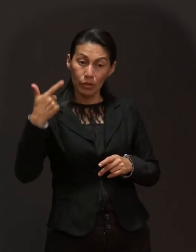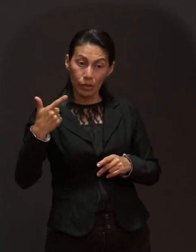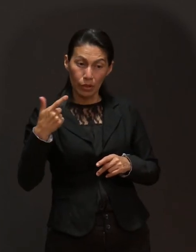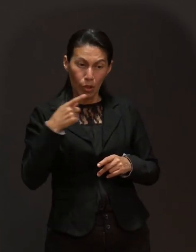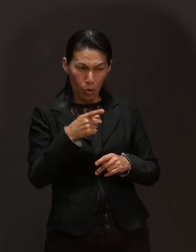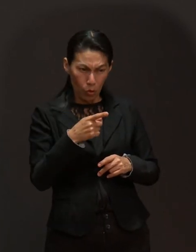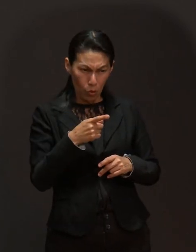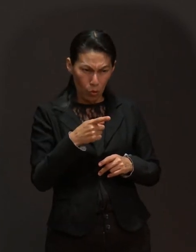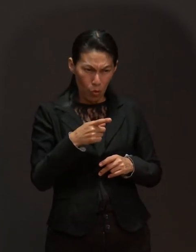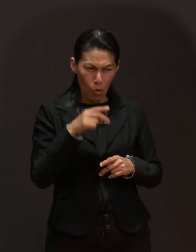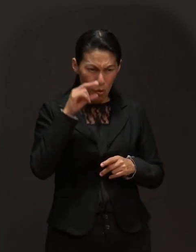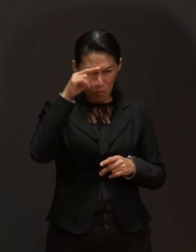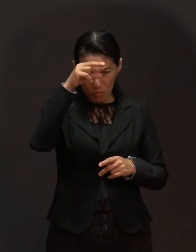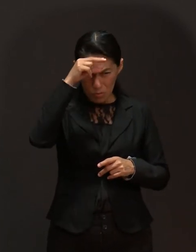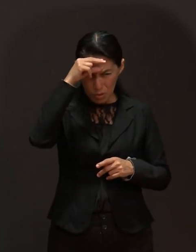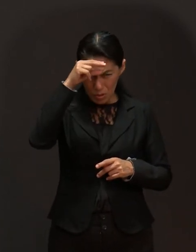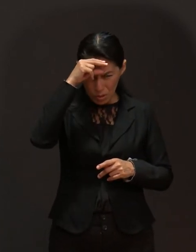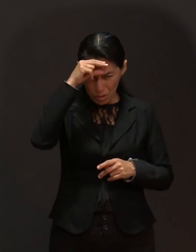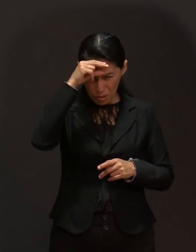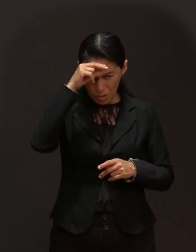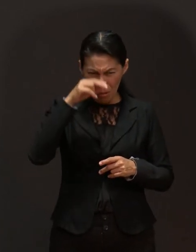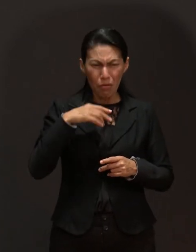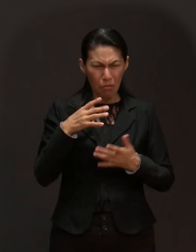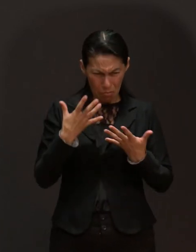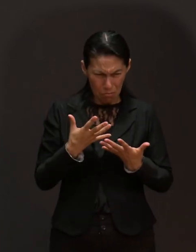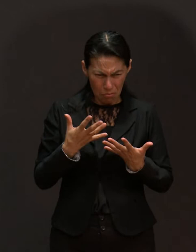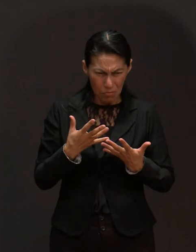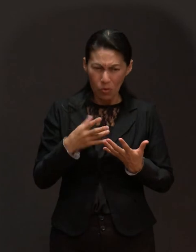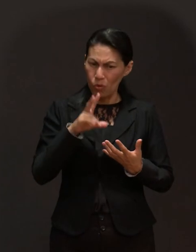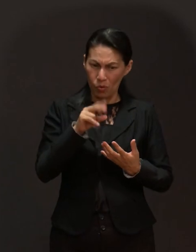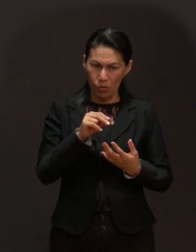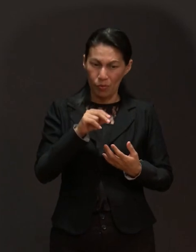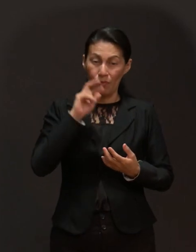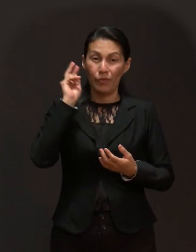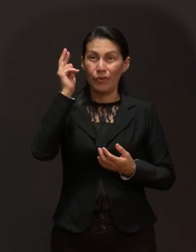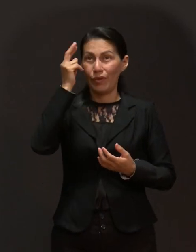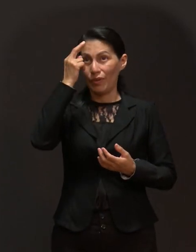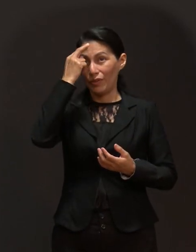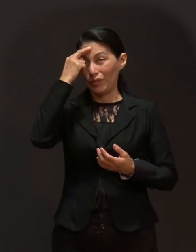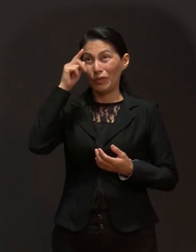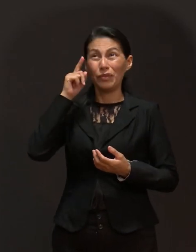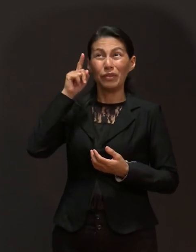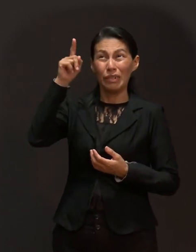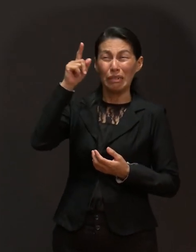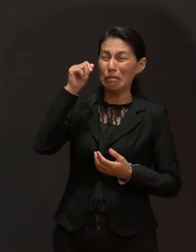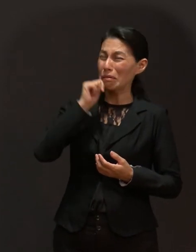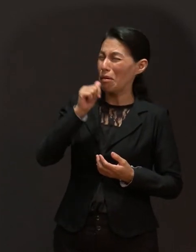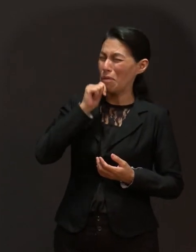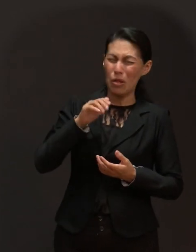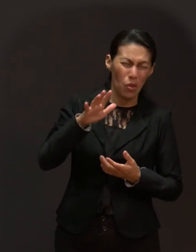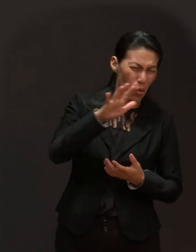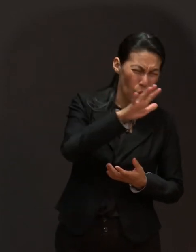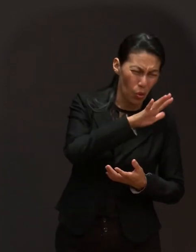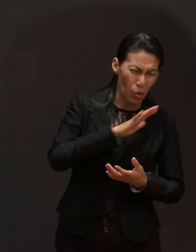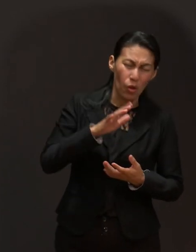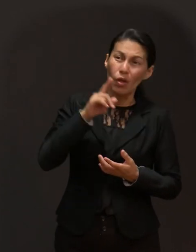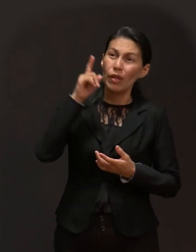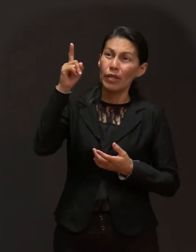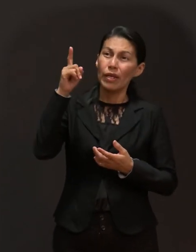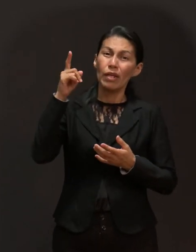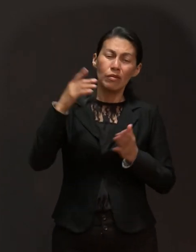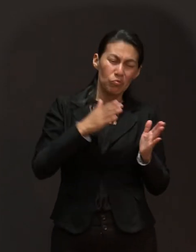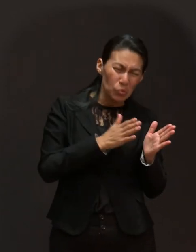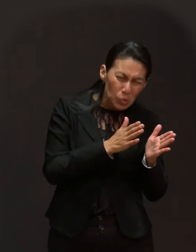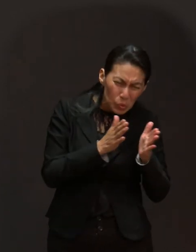en tu propia prudencia. Reconócelo en todos tus caminos y Él enderezará tus veredas.